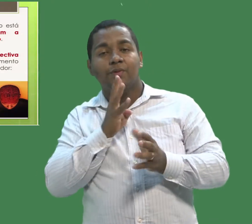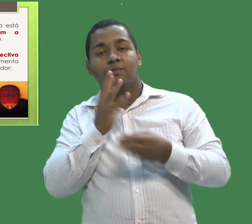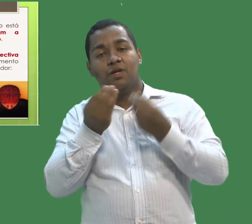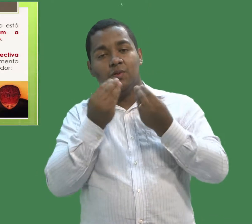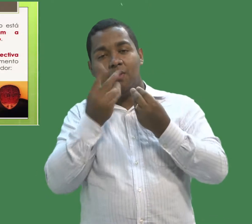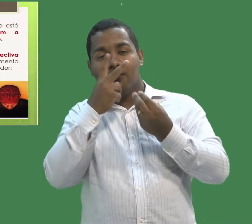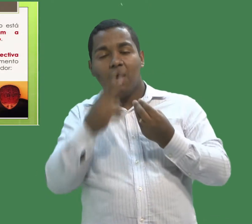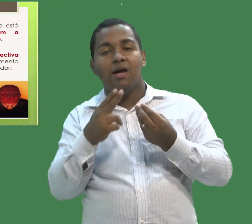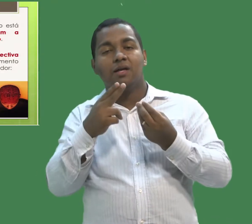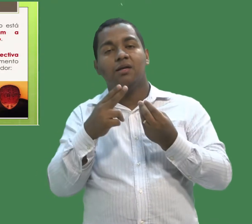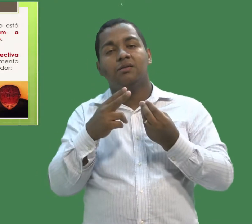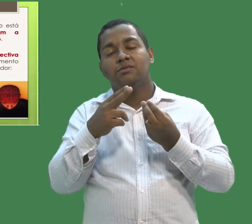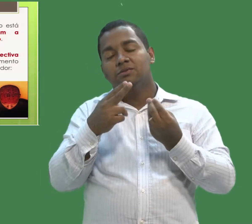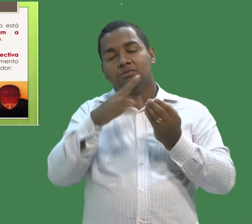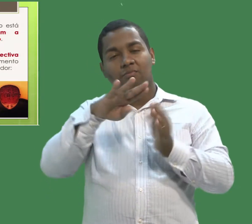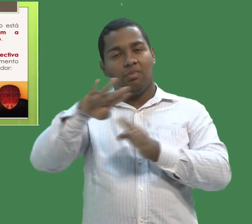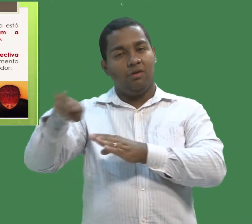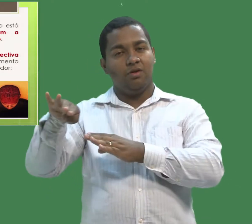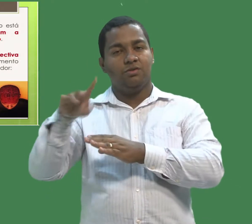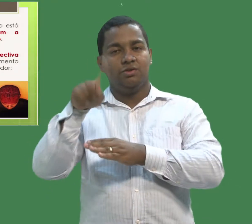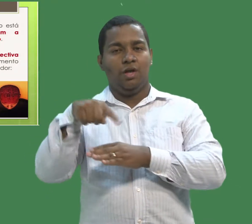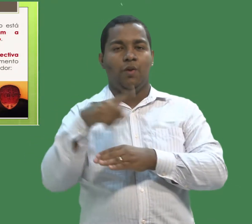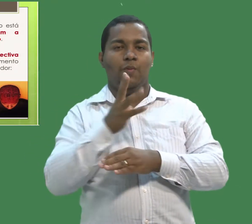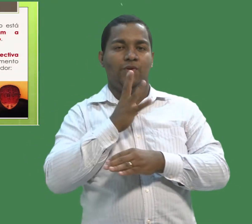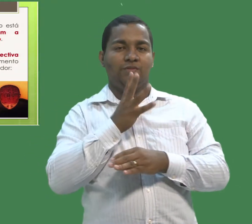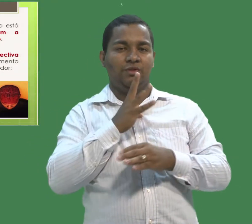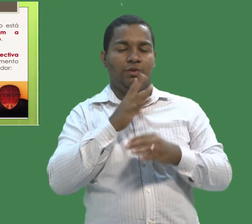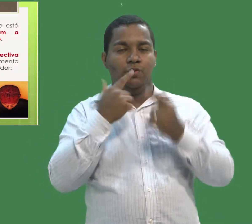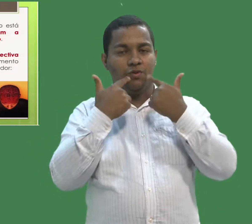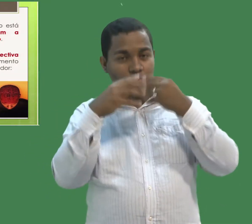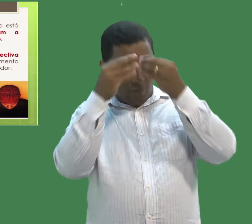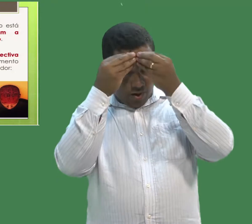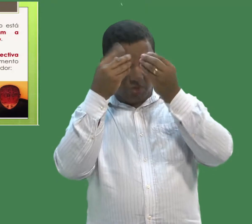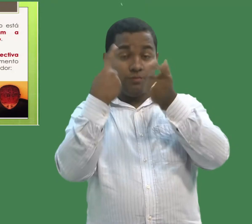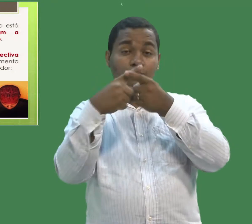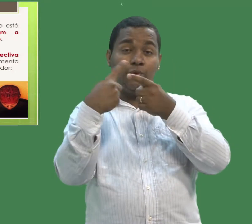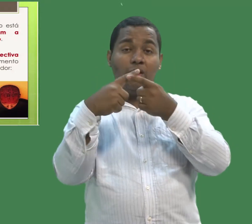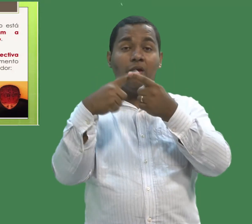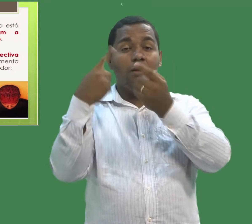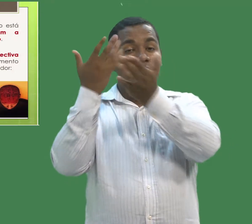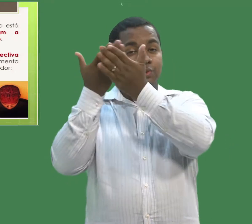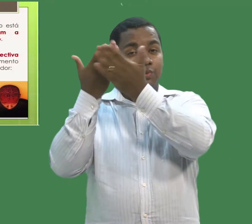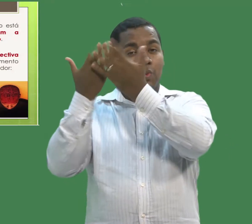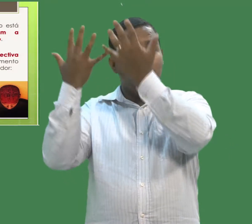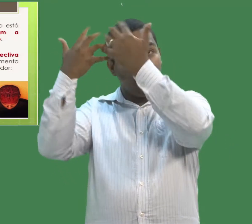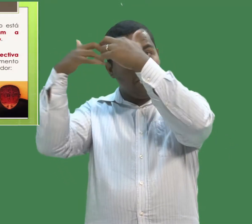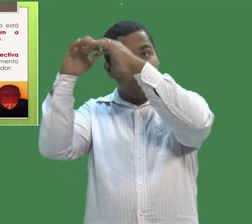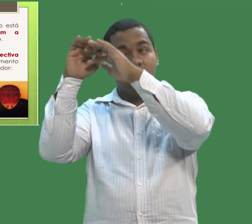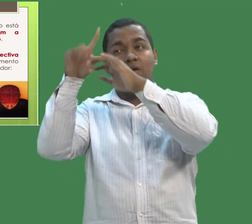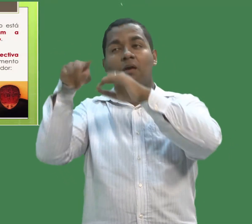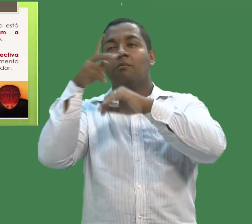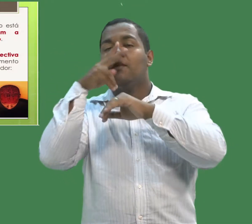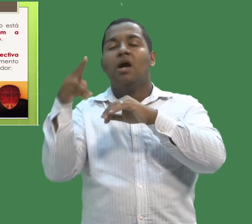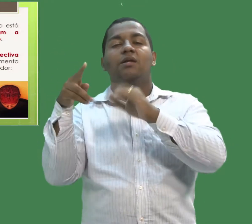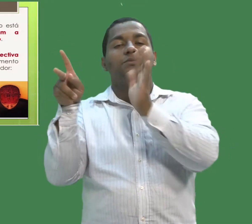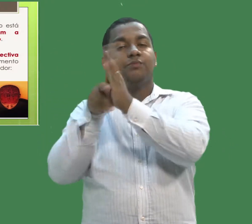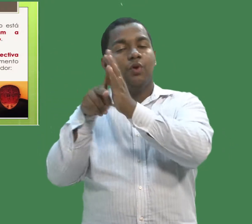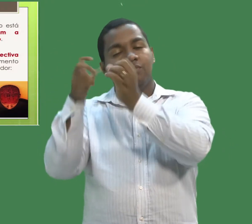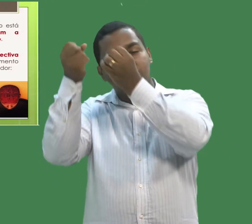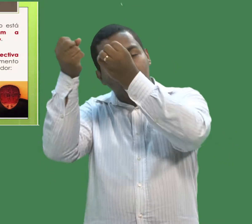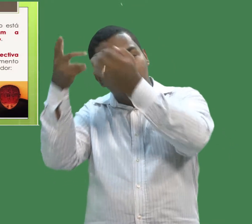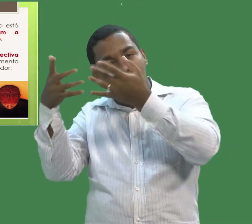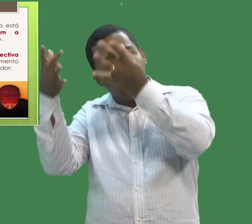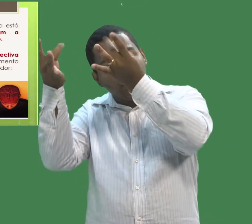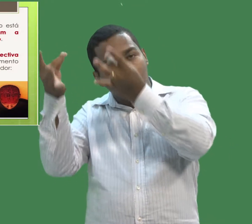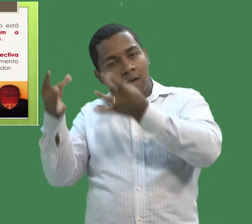entre as abordagens que rejeitam a modularidade da linguagem e inatismo. Estuda a mente numa perspectiva computacional